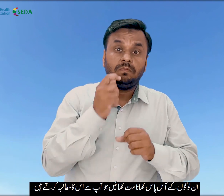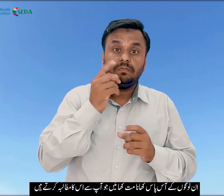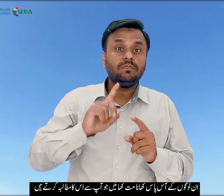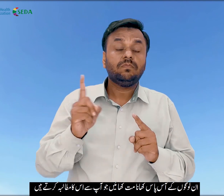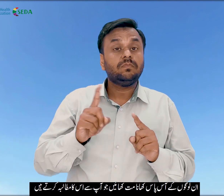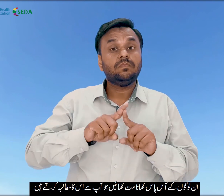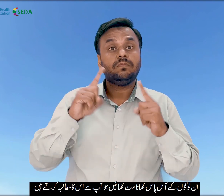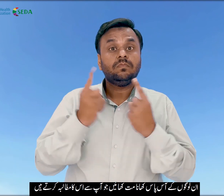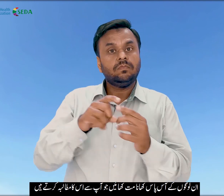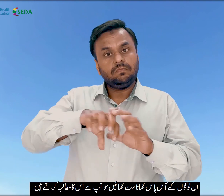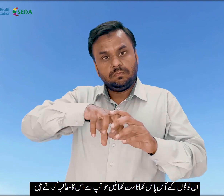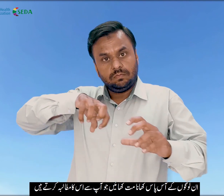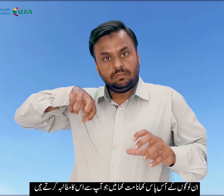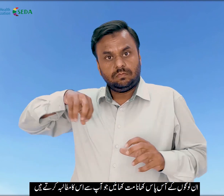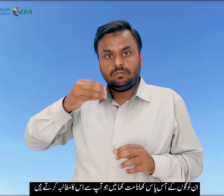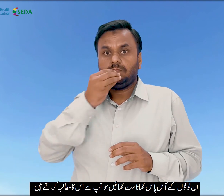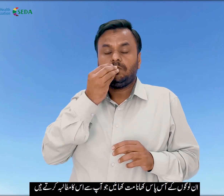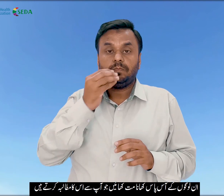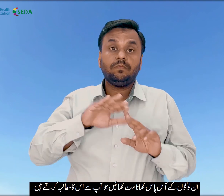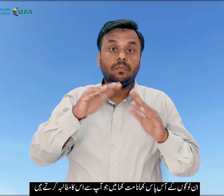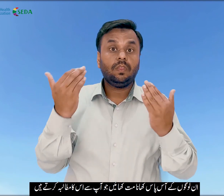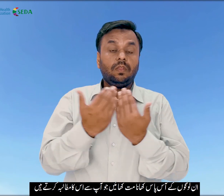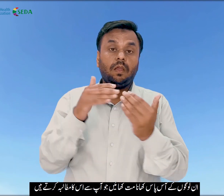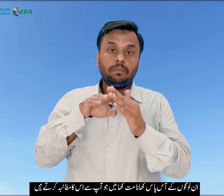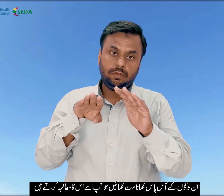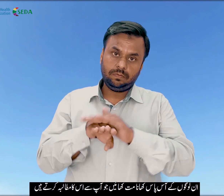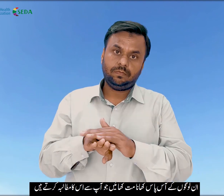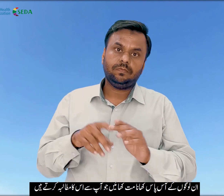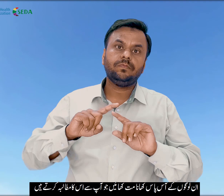کھائیں جو آپ سے اس کا مطالبہ کرتے ہیں۔